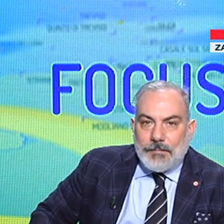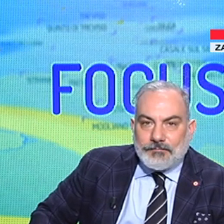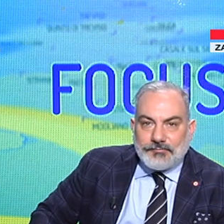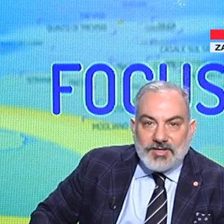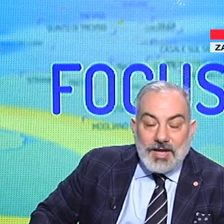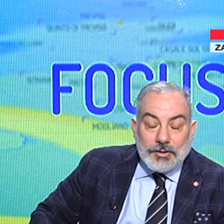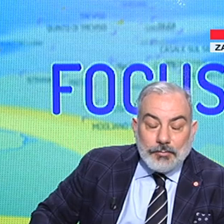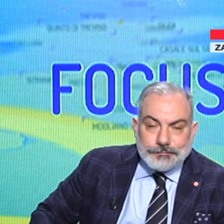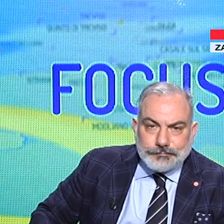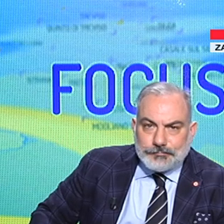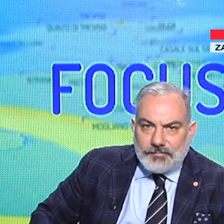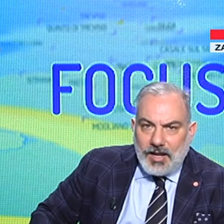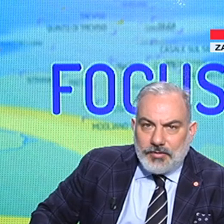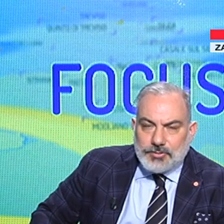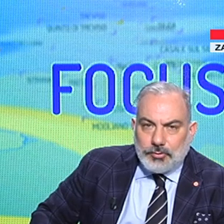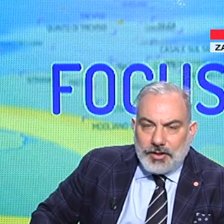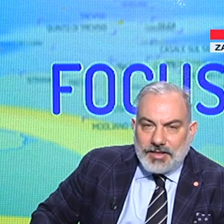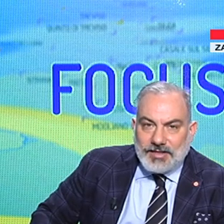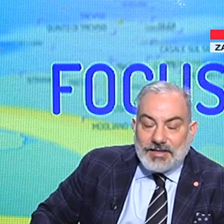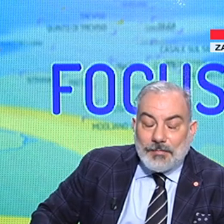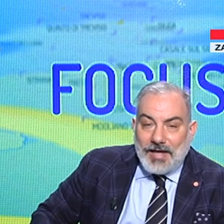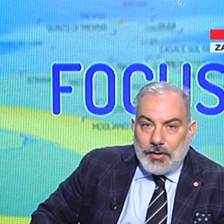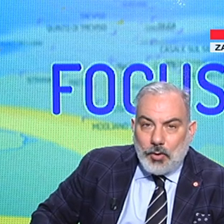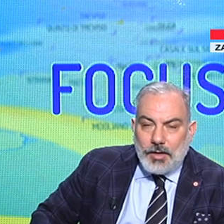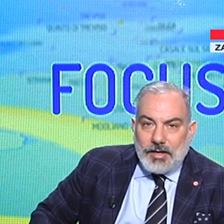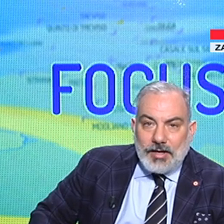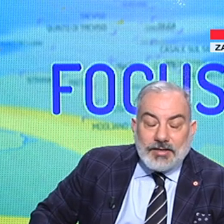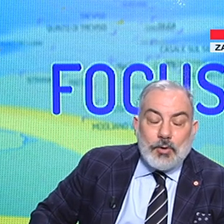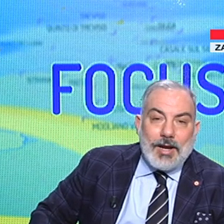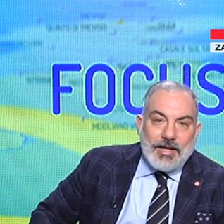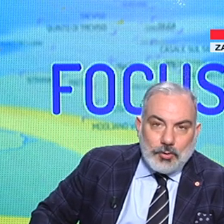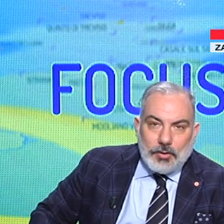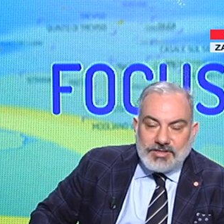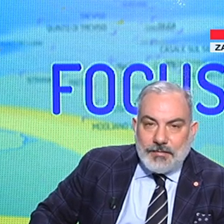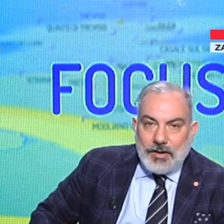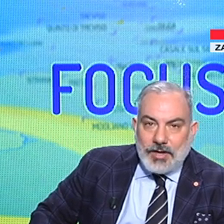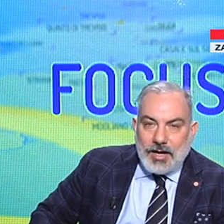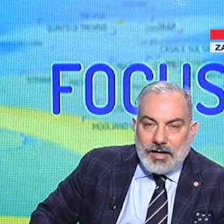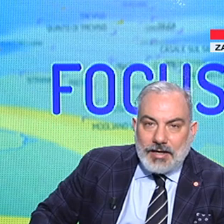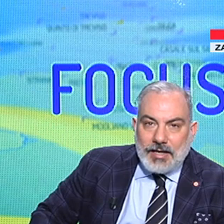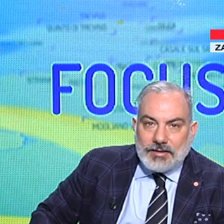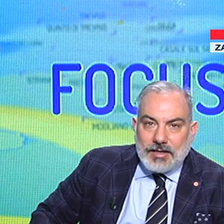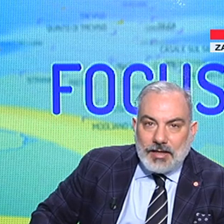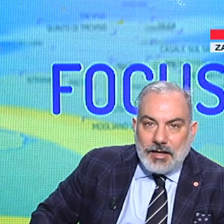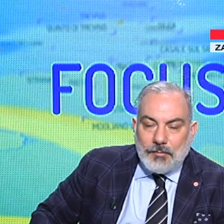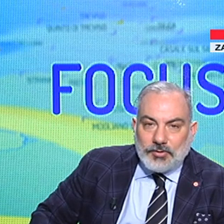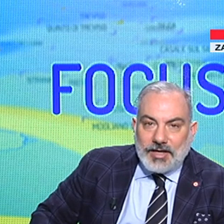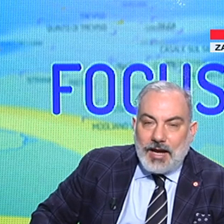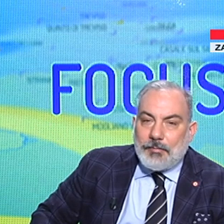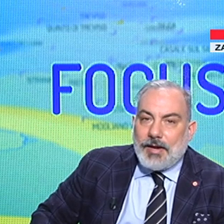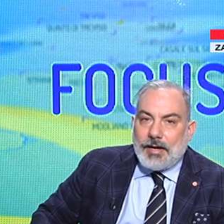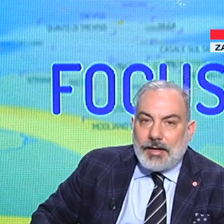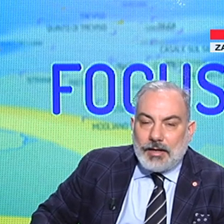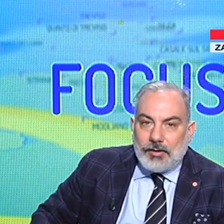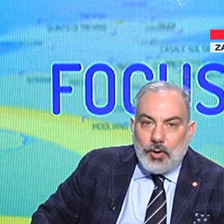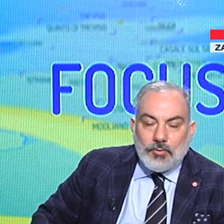vita sabato a un istruttore di deltaplano decollato assieme a una cliente dal Monte